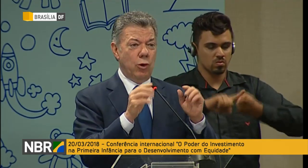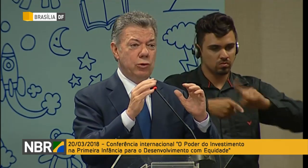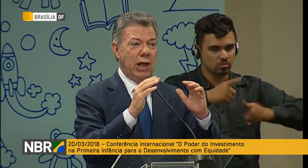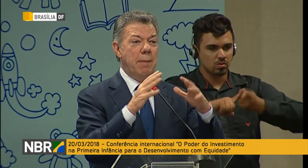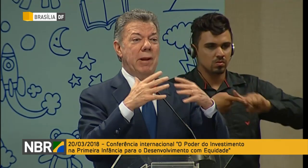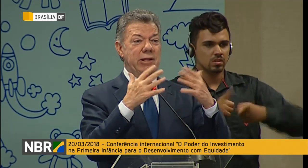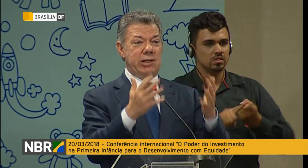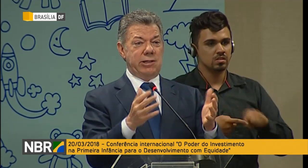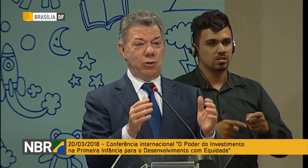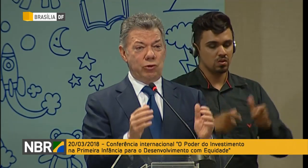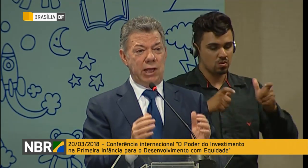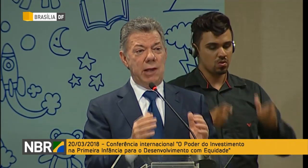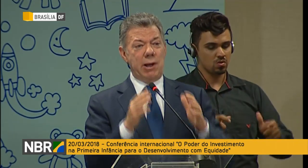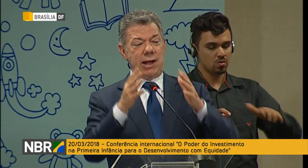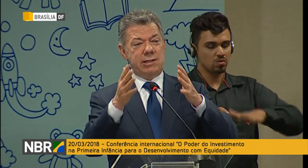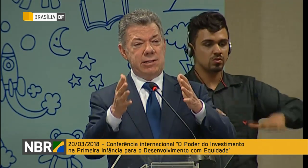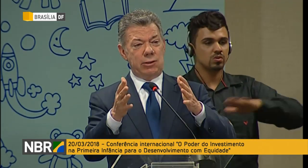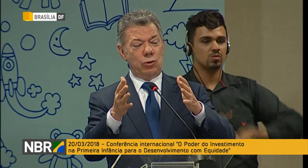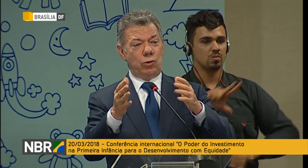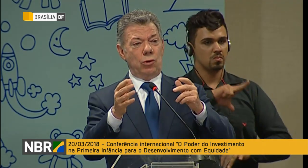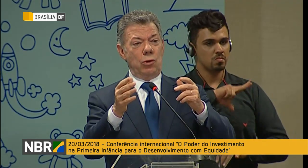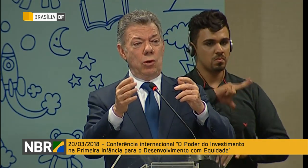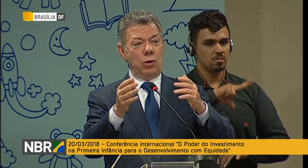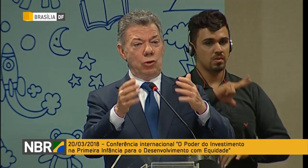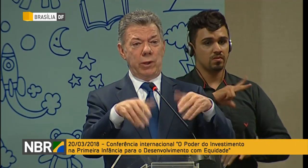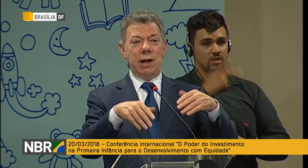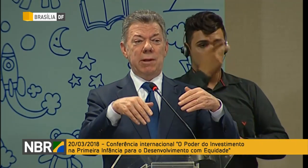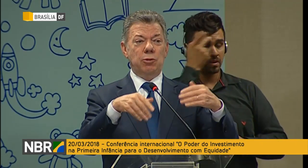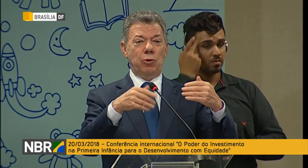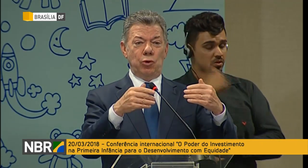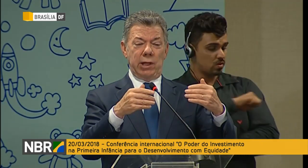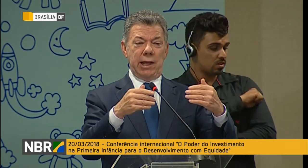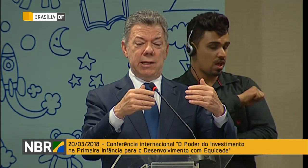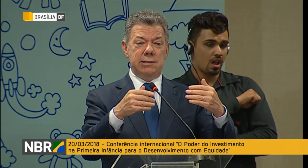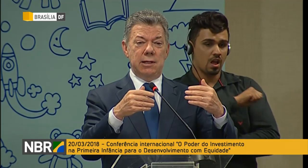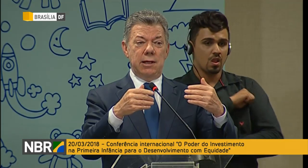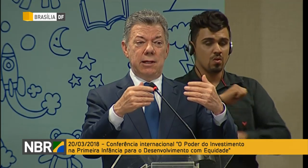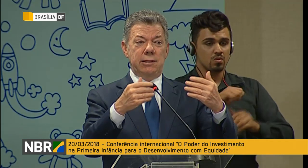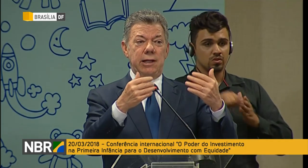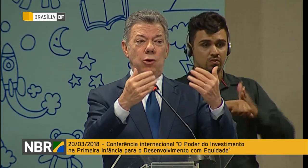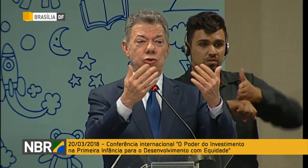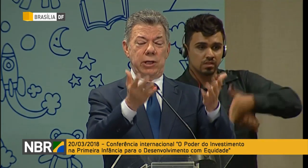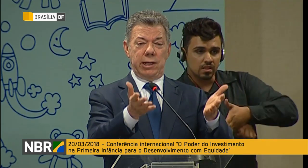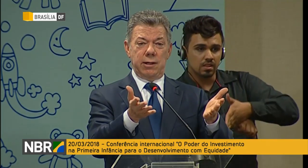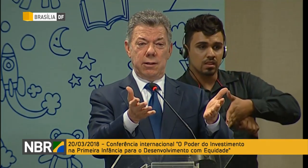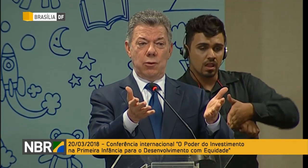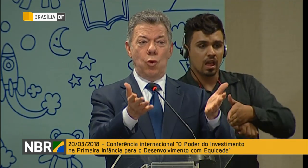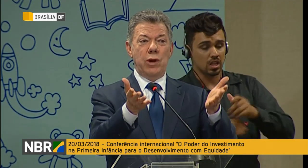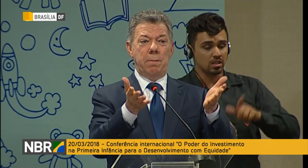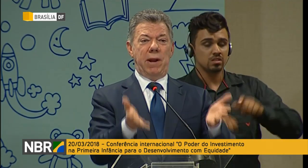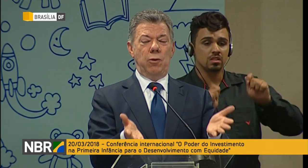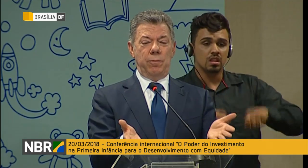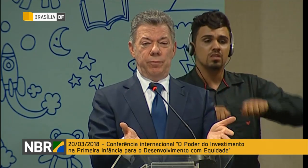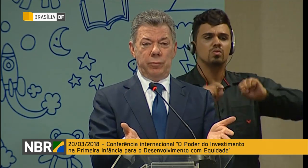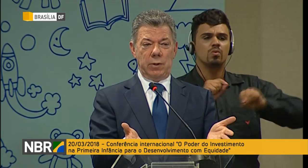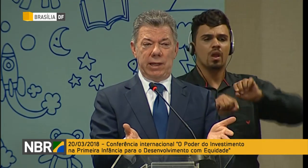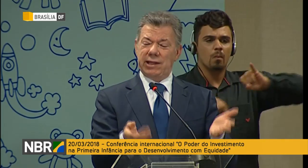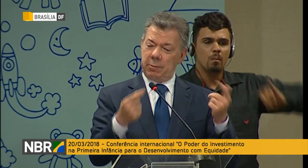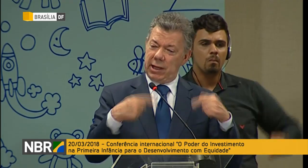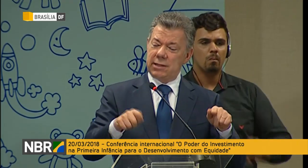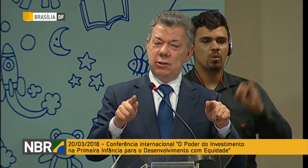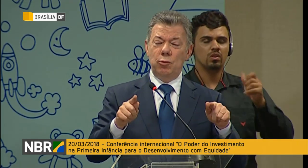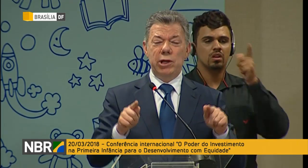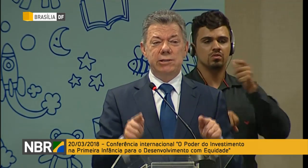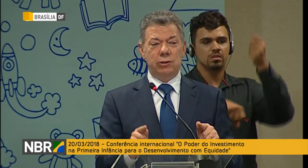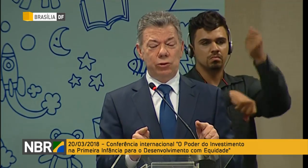privado para que os estudantes que estariam nesse instituto tivessem mais oportunidades de conseguir um